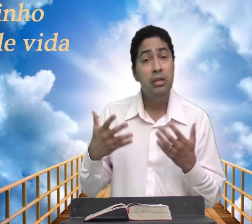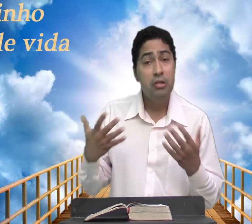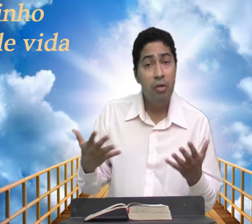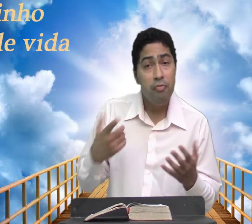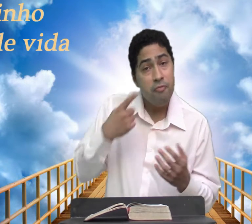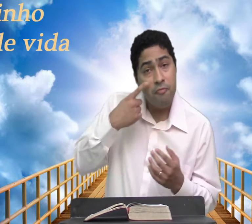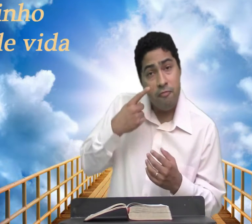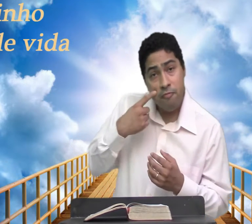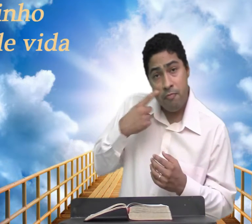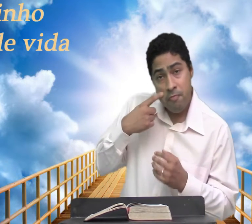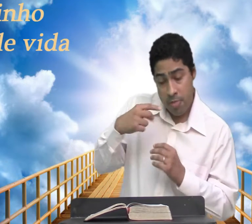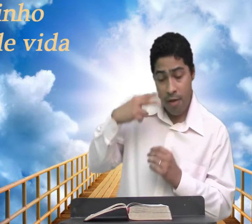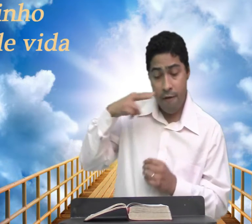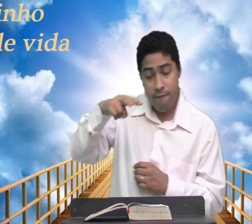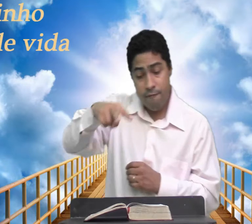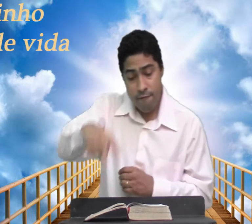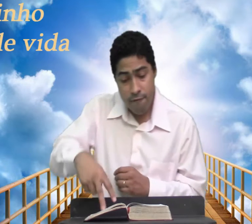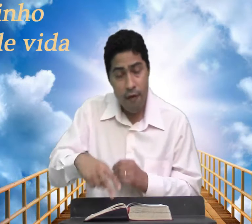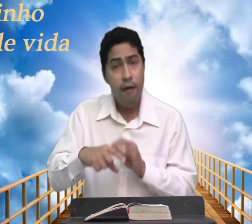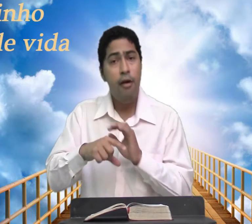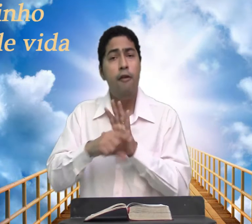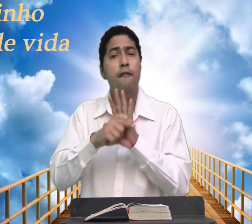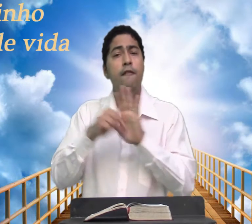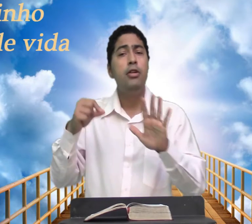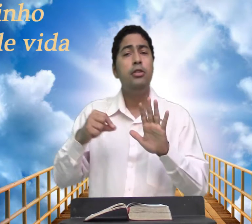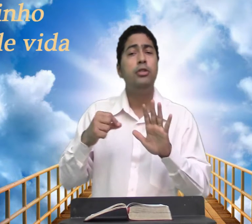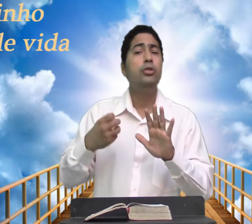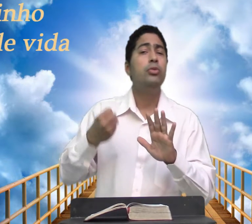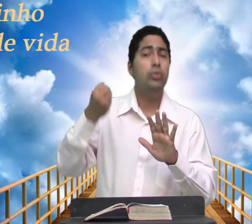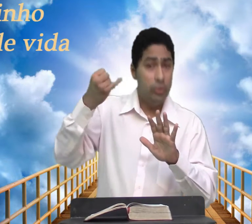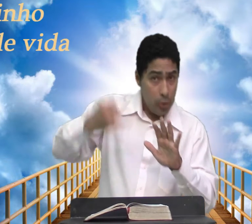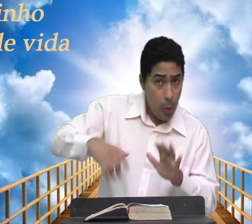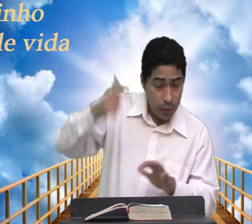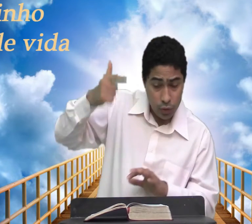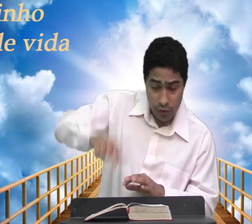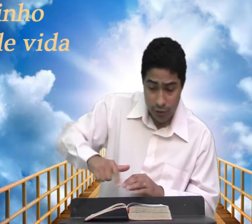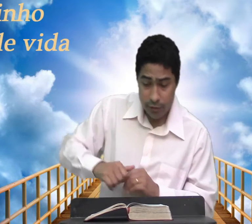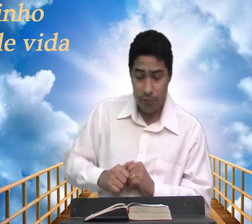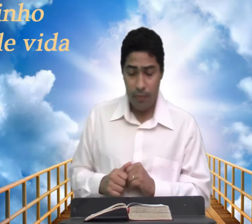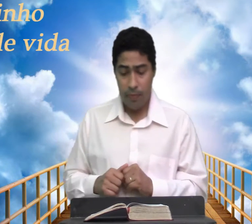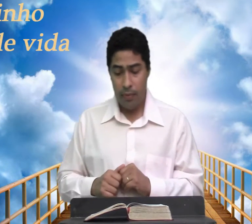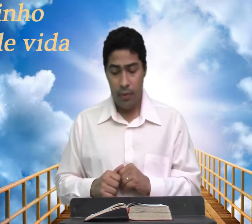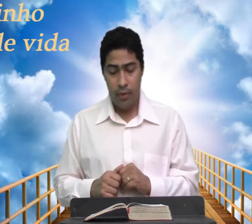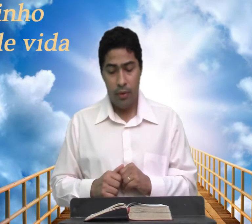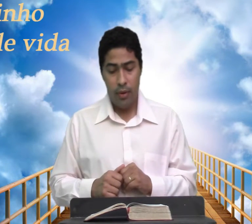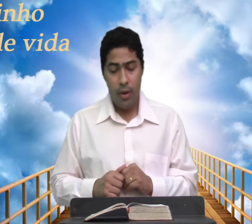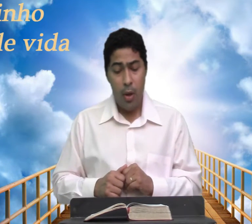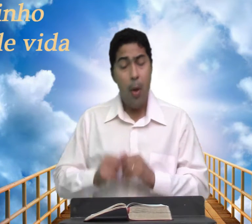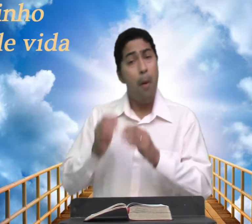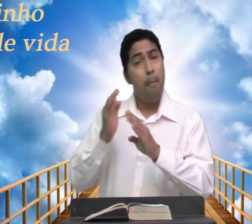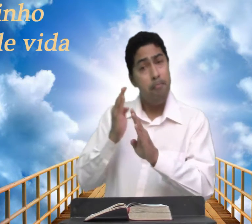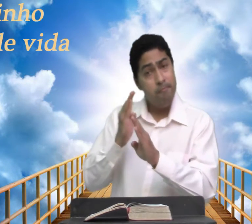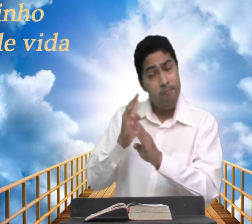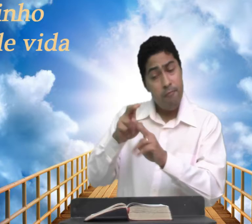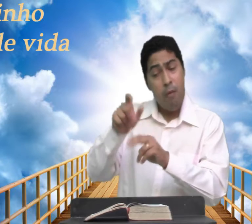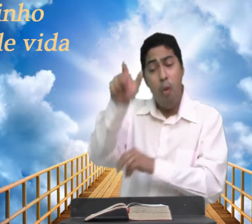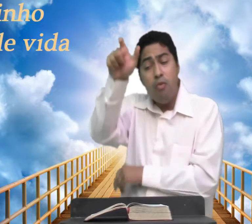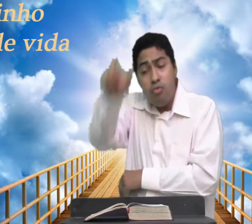Então, podemos perceber neste versículo, e vamos ler novamente o que ele vai falar, que diz o